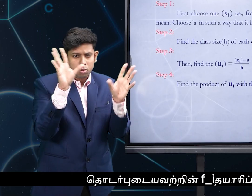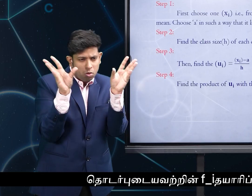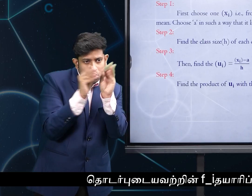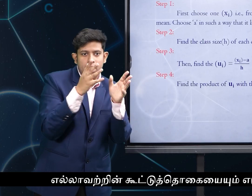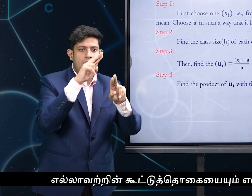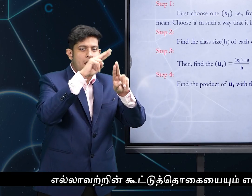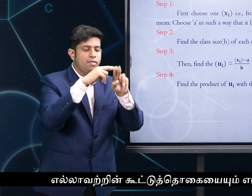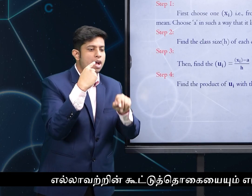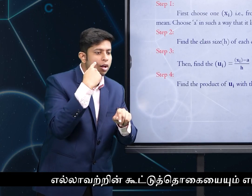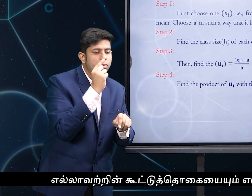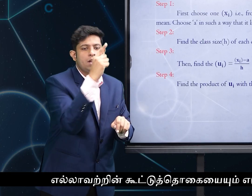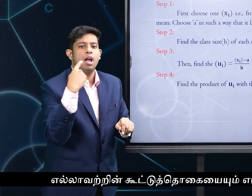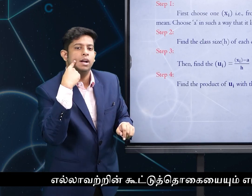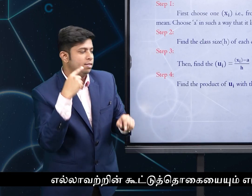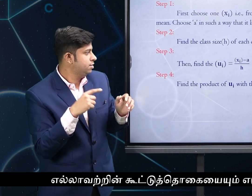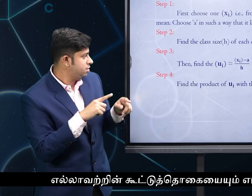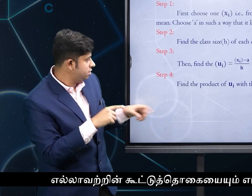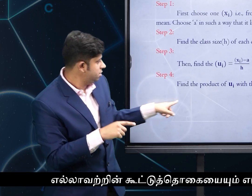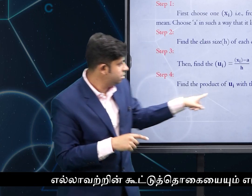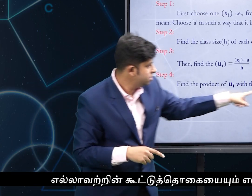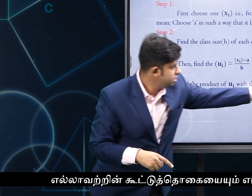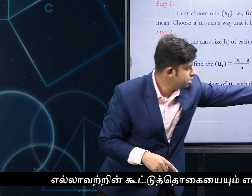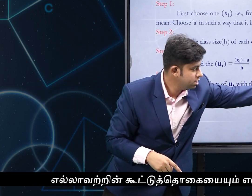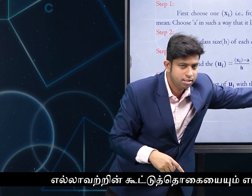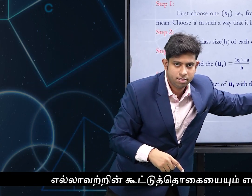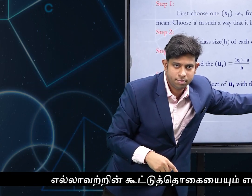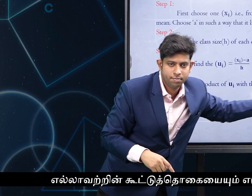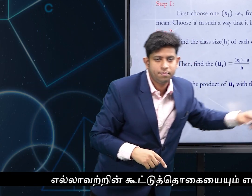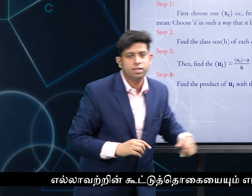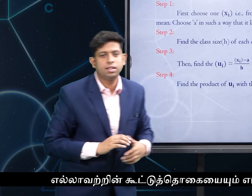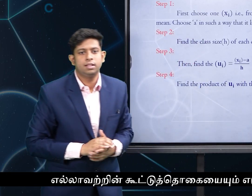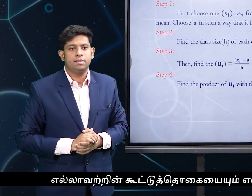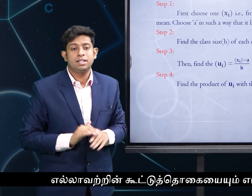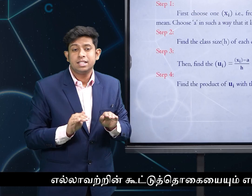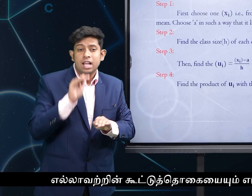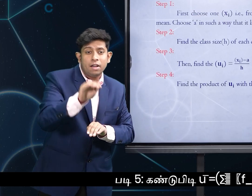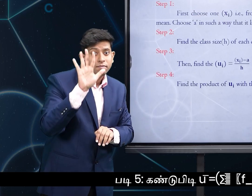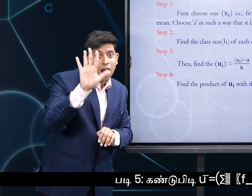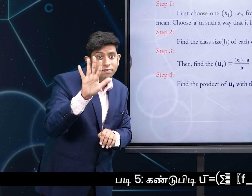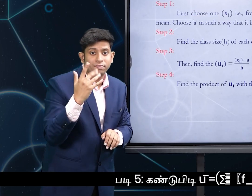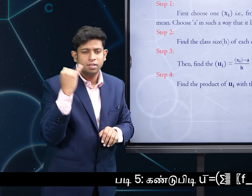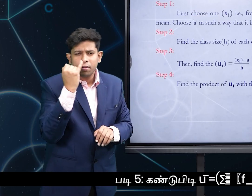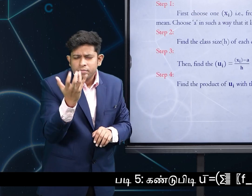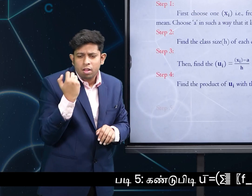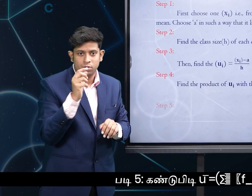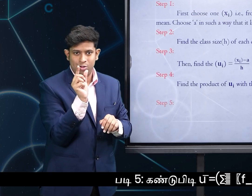I எல்லாவற்றின் கூட்டுத்தொகையும் எடுத்துக்கொள்ளுங்கள். f கீழ் இலக்க I u கீழ் இலக்க I. படி 5. கண்டுபிடி u